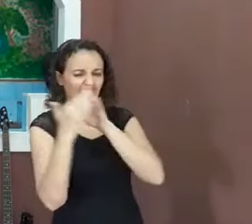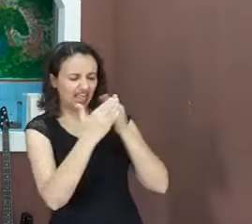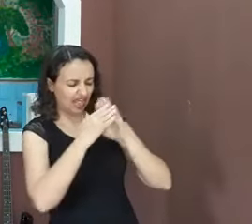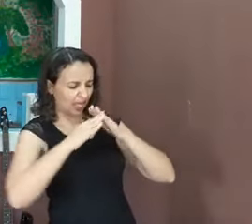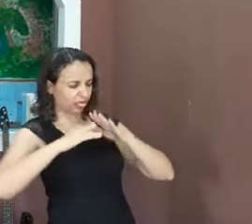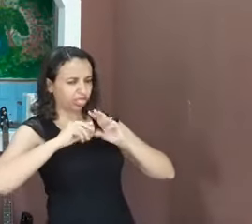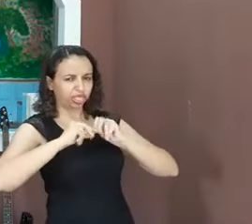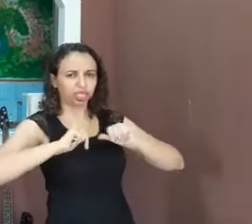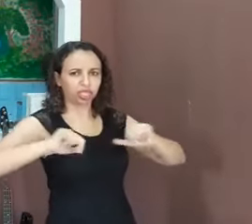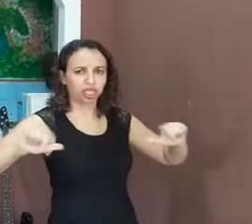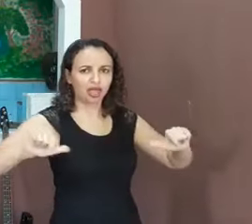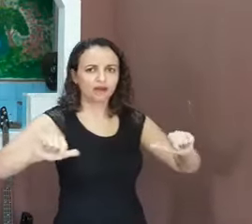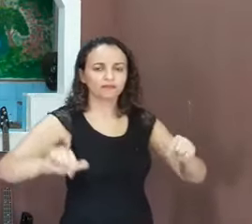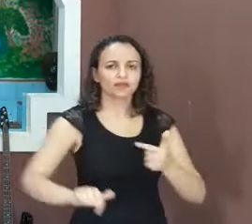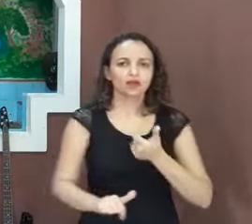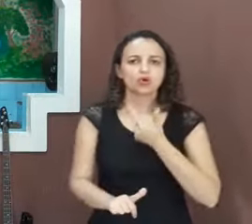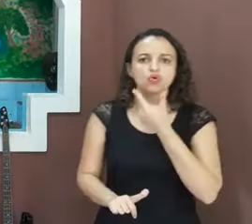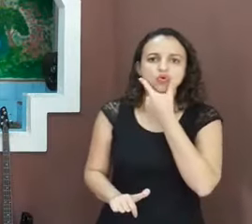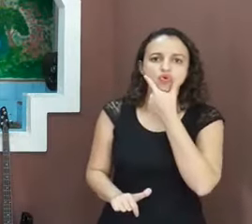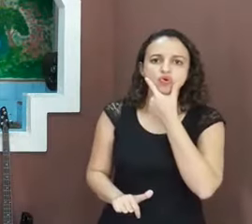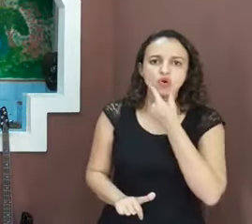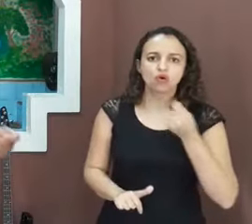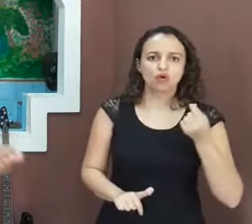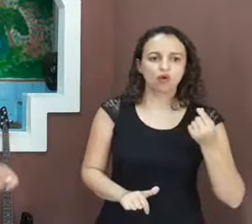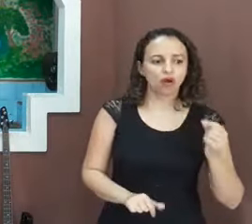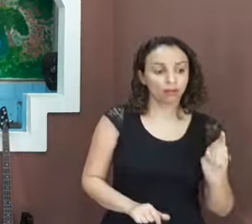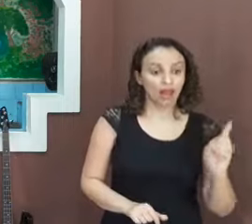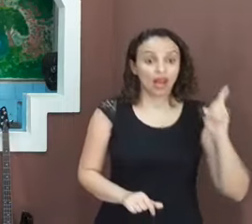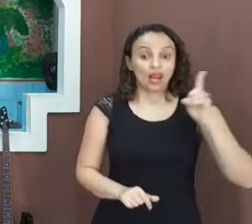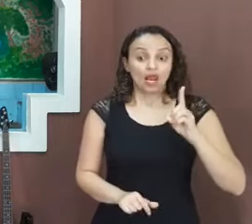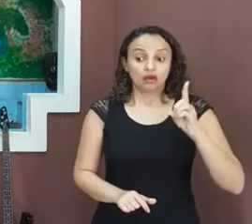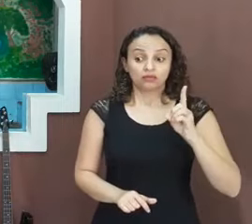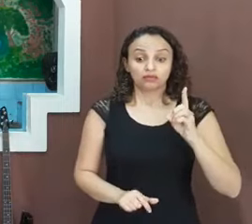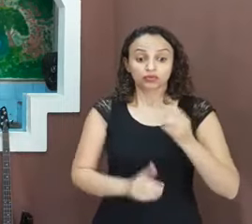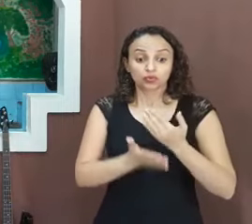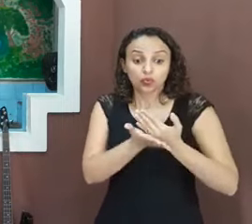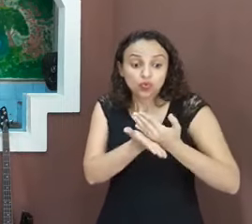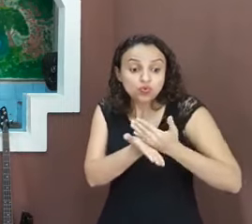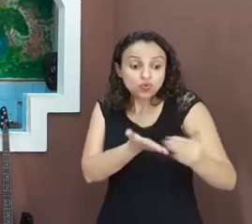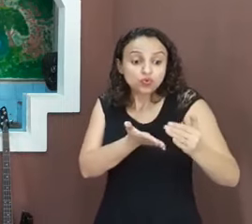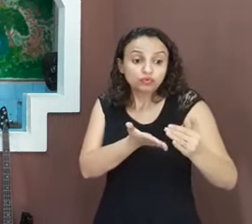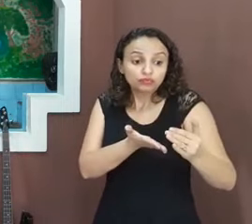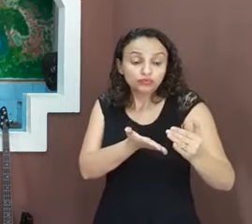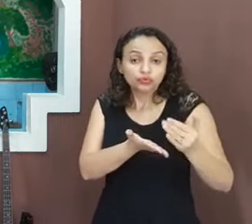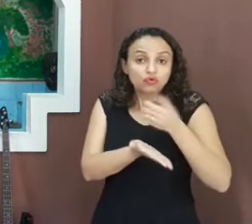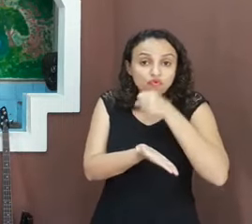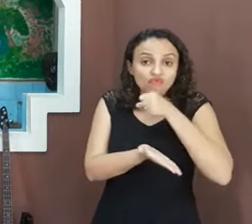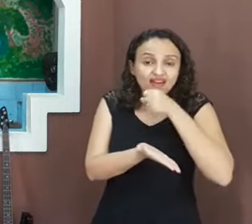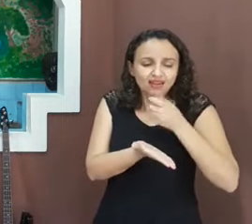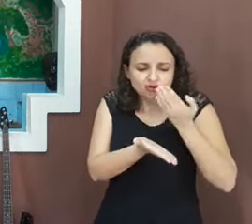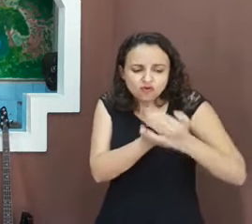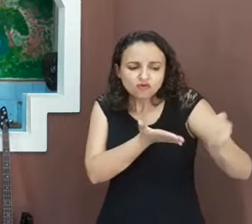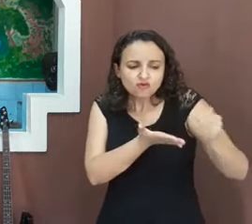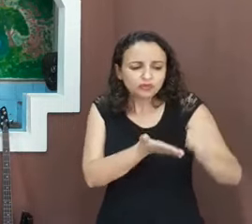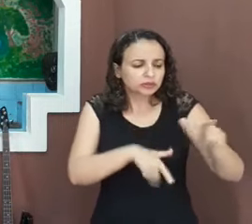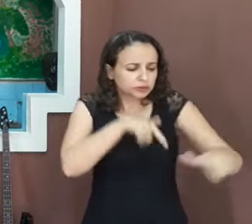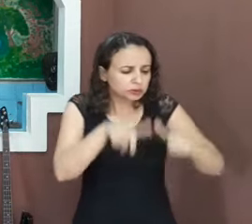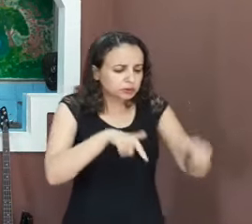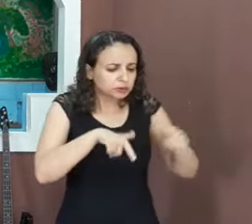Um senhorzinho levantou e começou já a recolher o lixo. Perguntaram para ele: mas por que o senhor